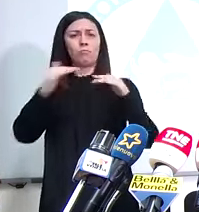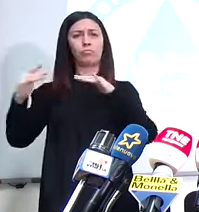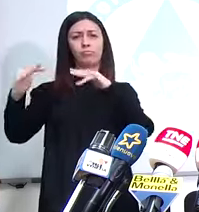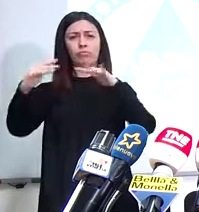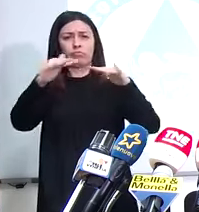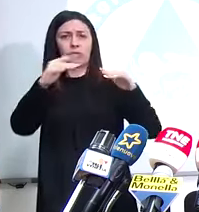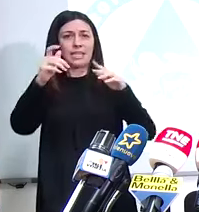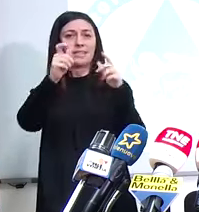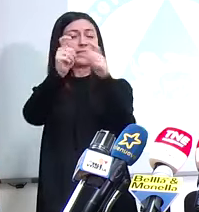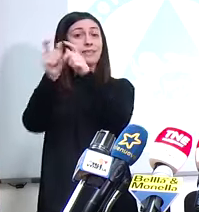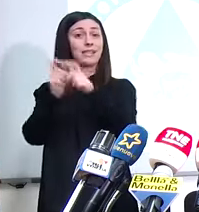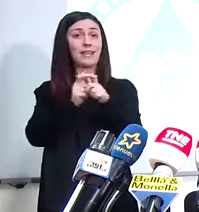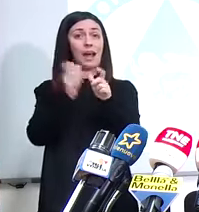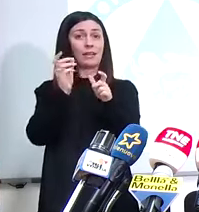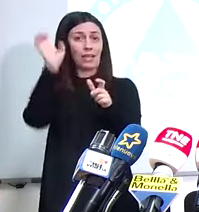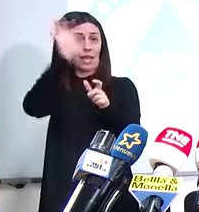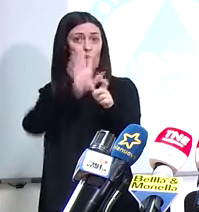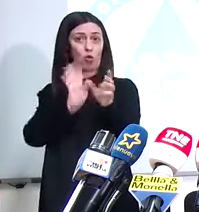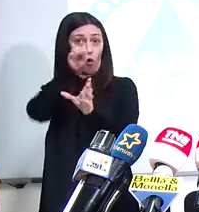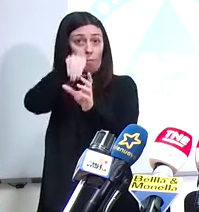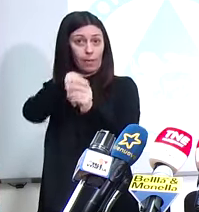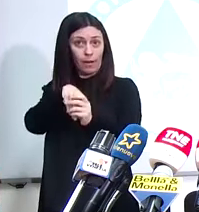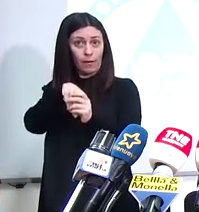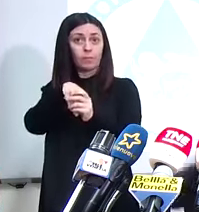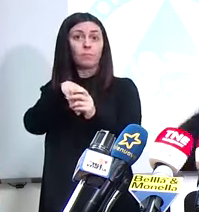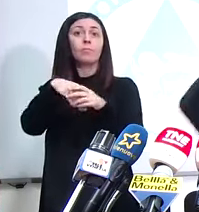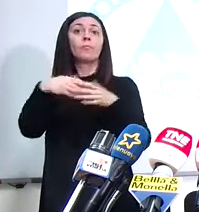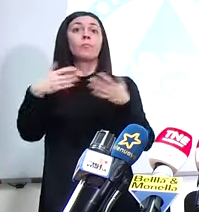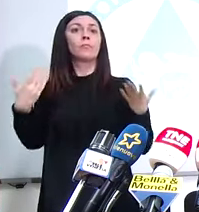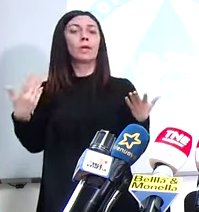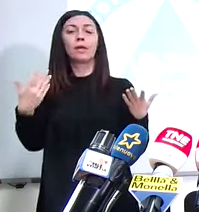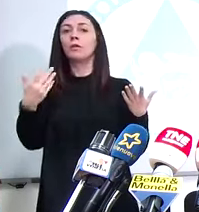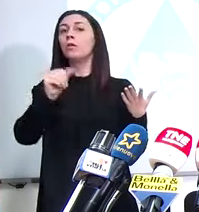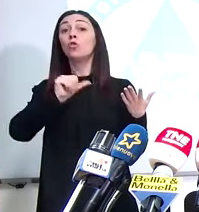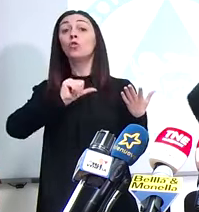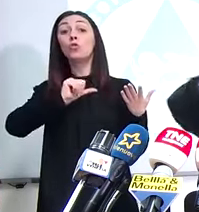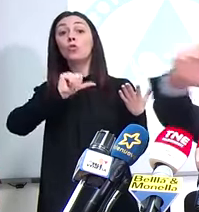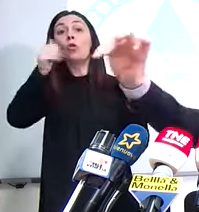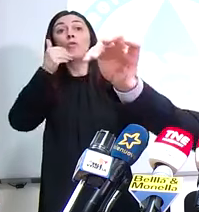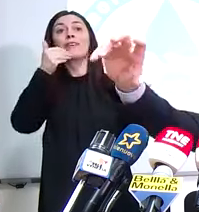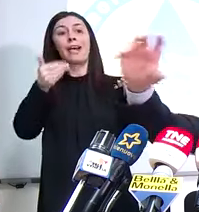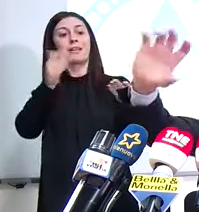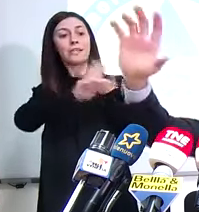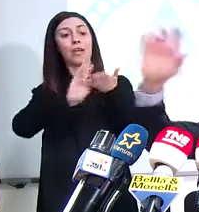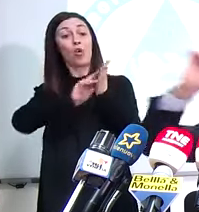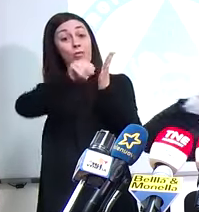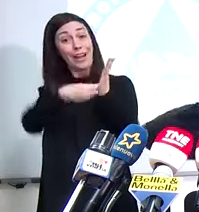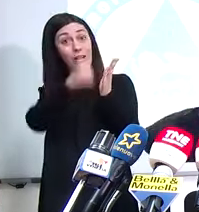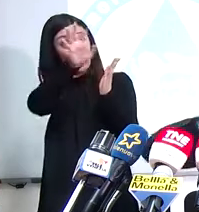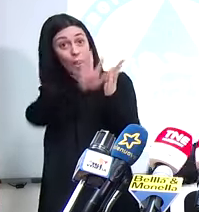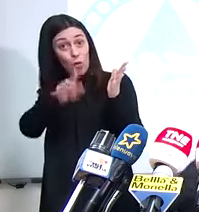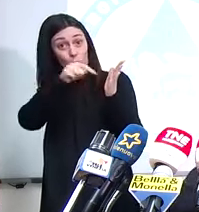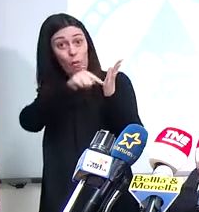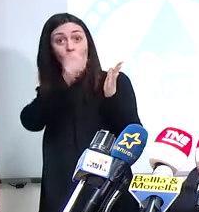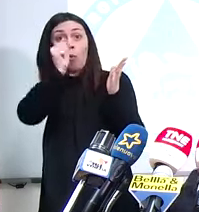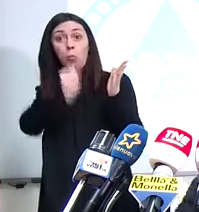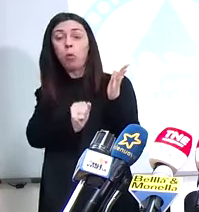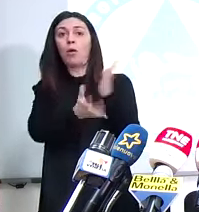fornitura l'unico canale di fornitura del vaccino avviene attraverso questo contratto europeo rispetto rispetto degli assi stati membri